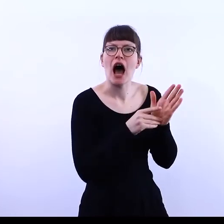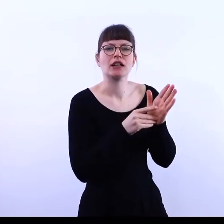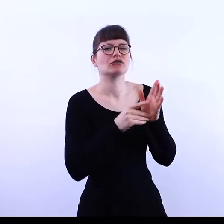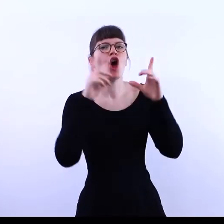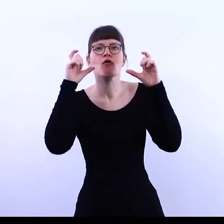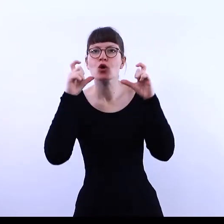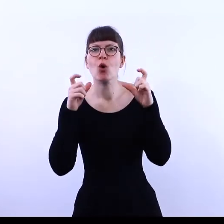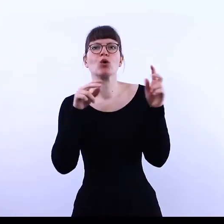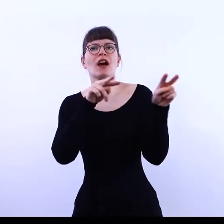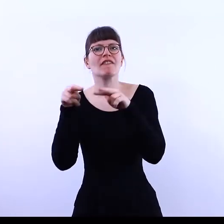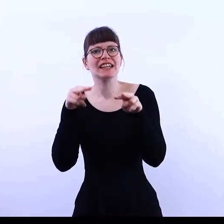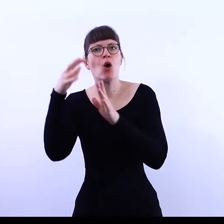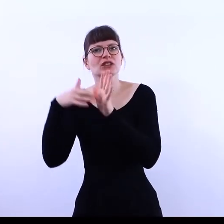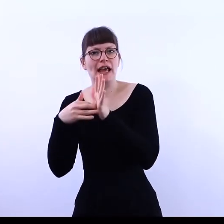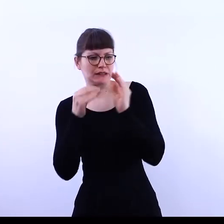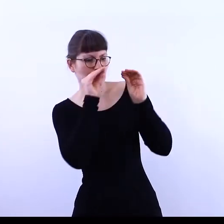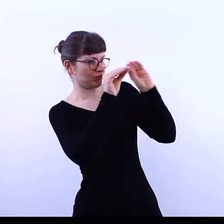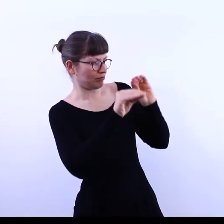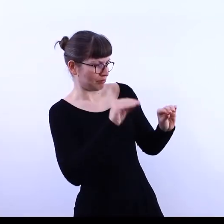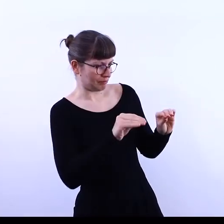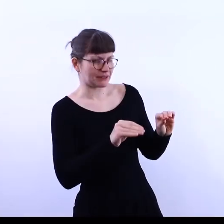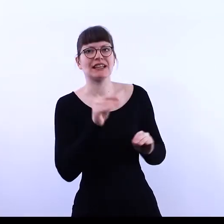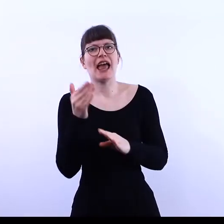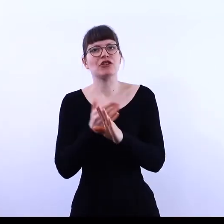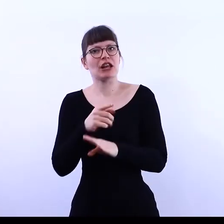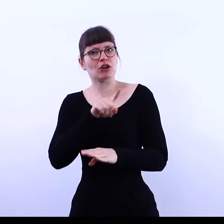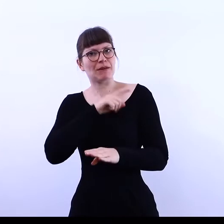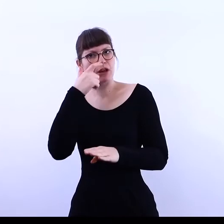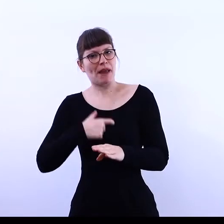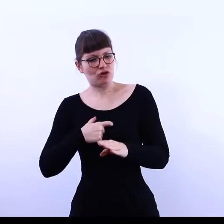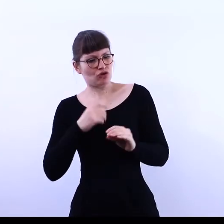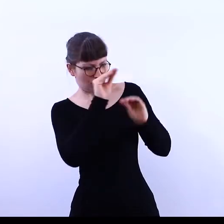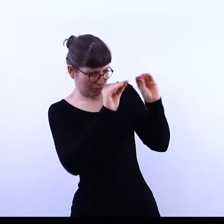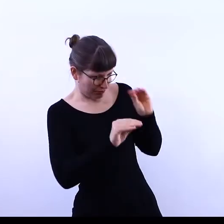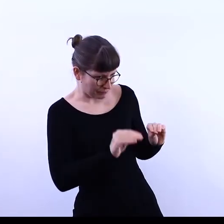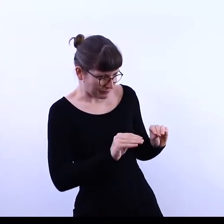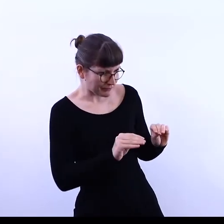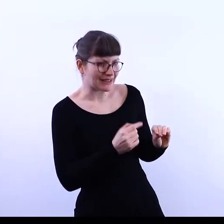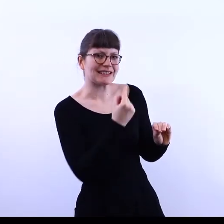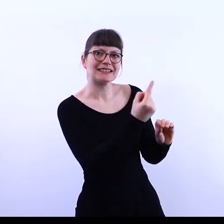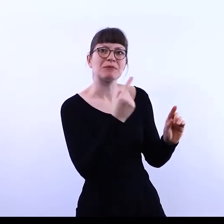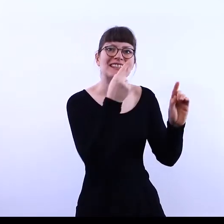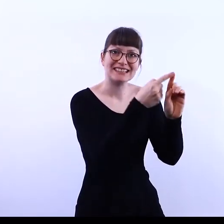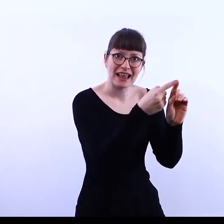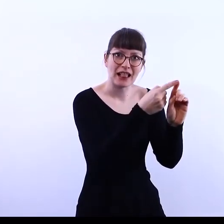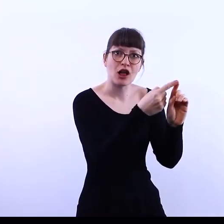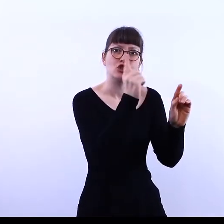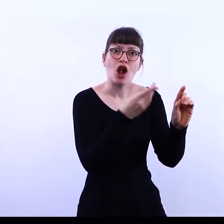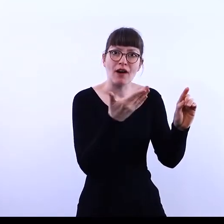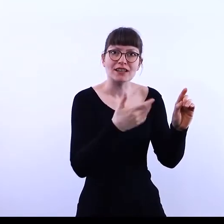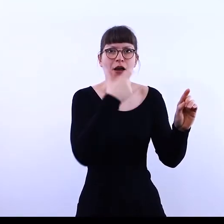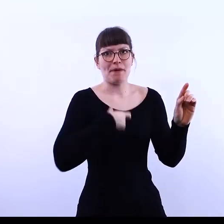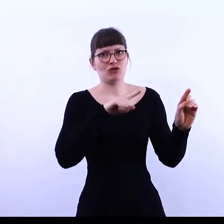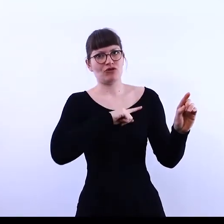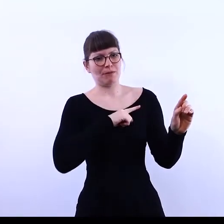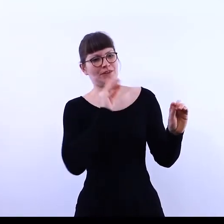Entscheidungen, die von uns Menschen gemacht sind. Und die Ziele, die die künstliche Intelligenz verfolgen soll, die sind auch wieder vom